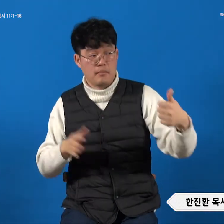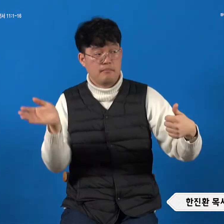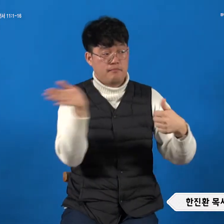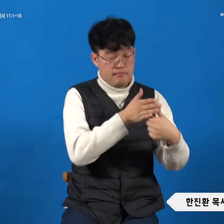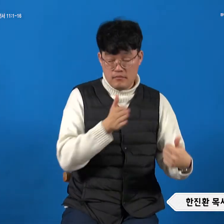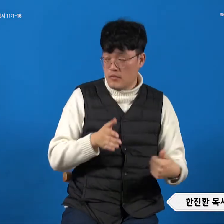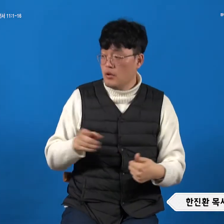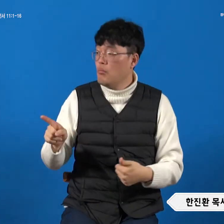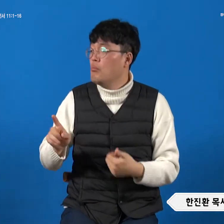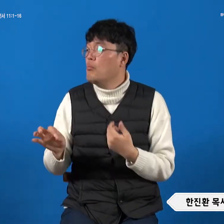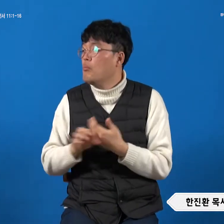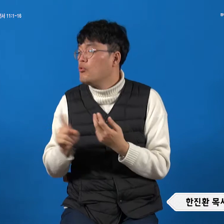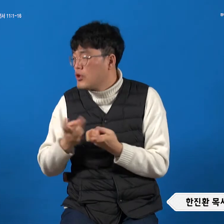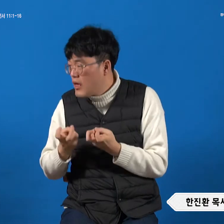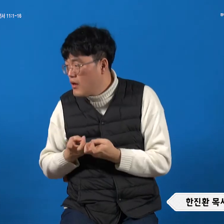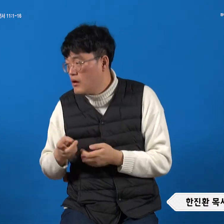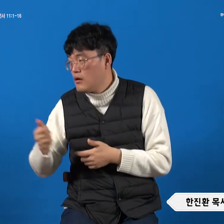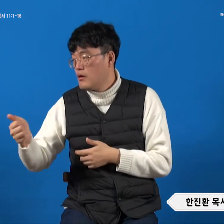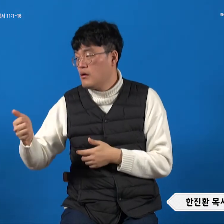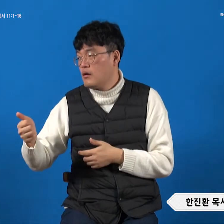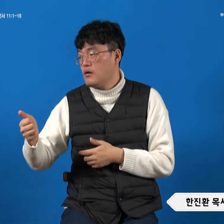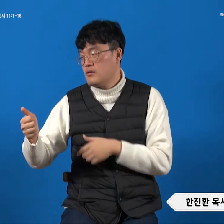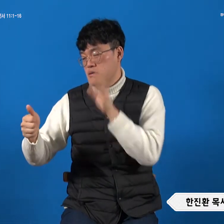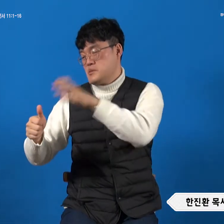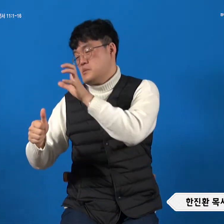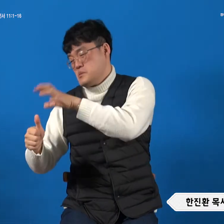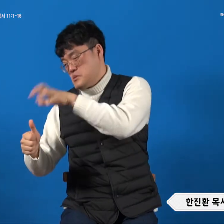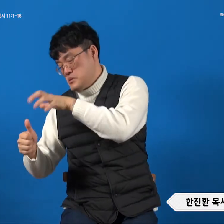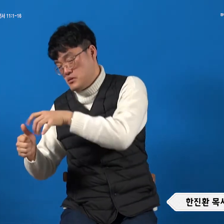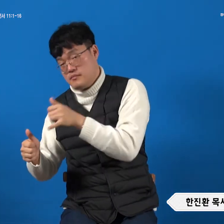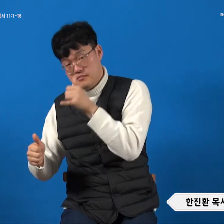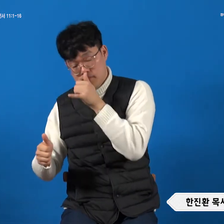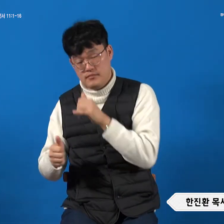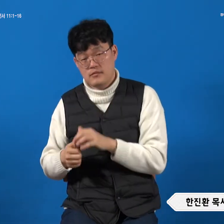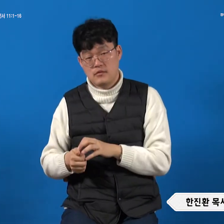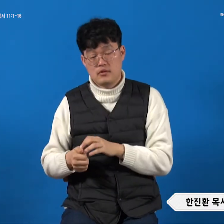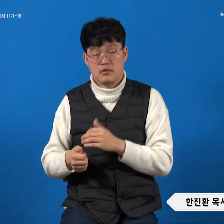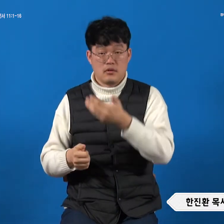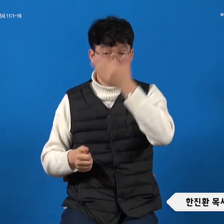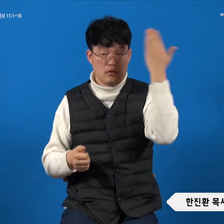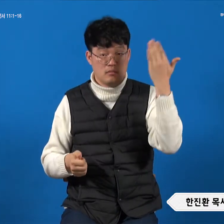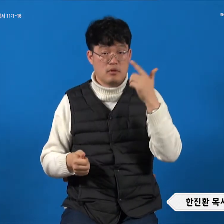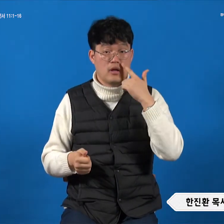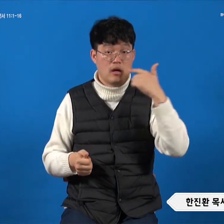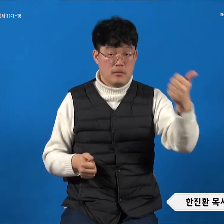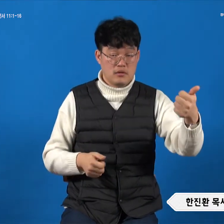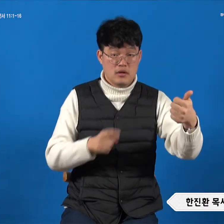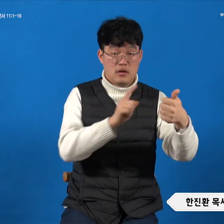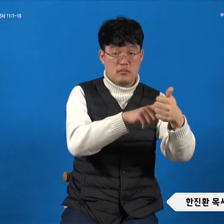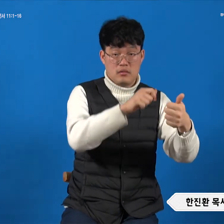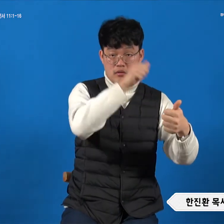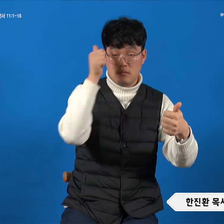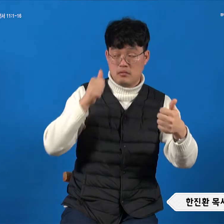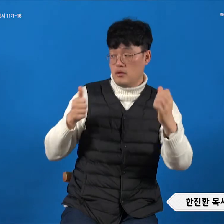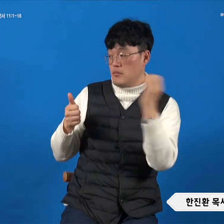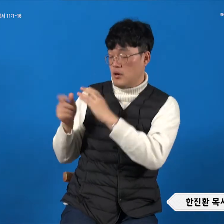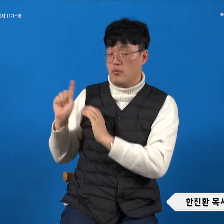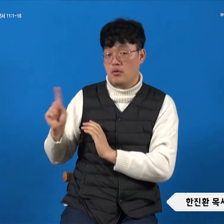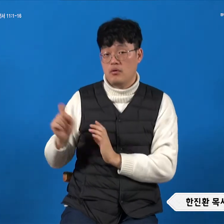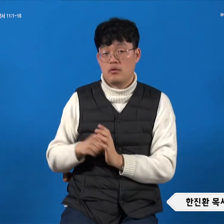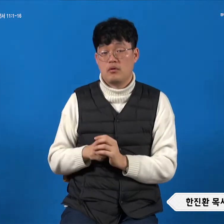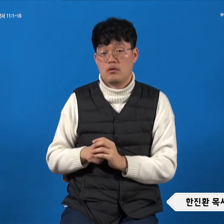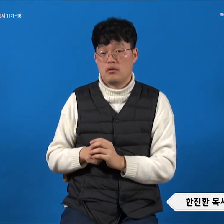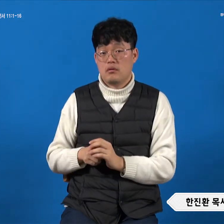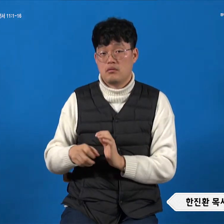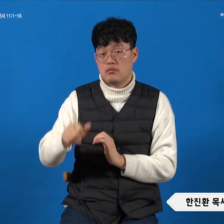이놈아, 아무리 그래도 아빠 뺨을 때리는 놈이 어디 있어? 야단을 쳤습니다. 그 젊은 아빠가 장로님에게 뭐라고